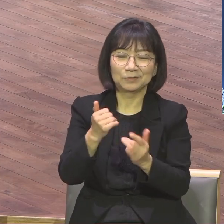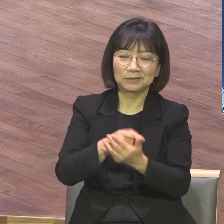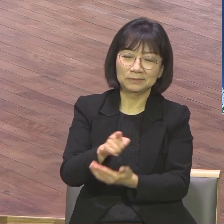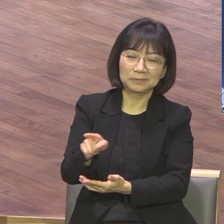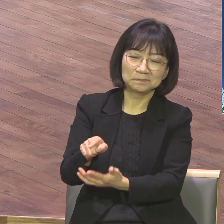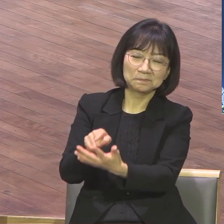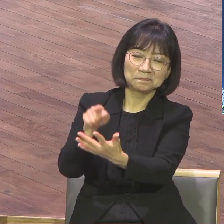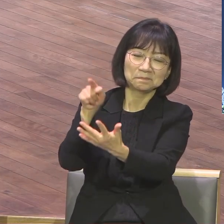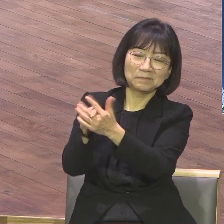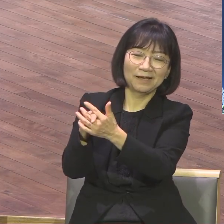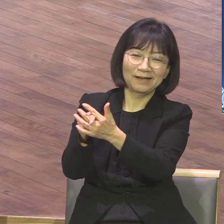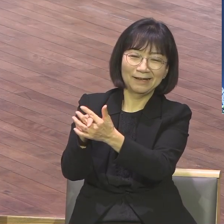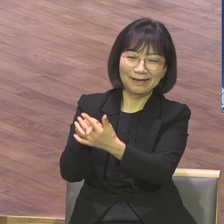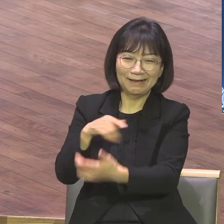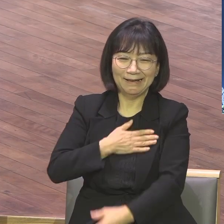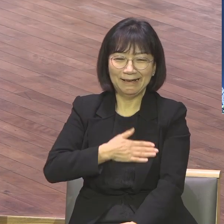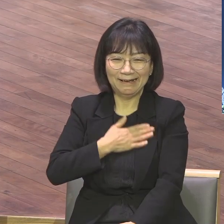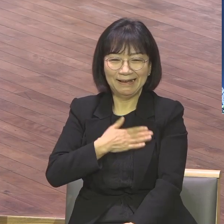아시고